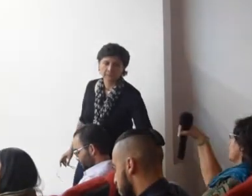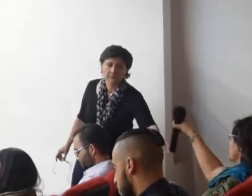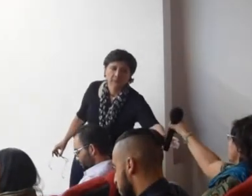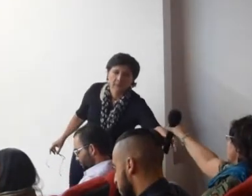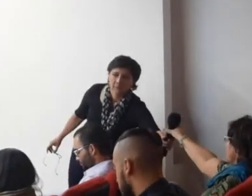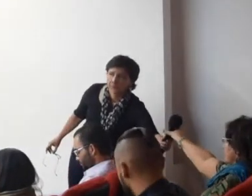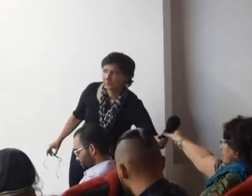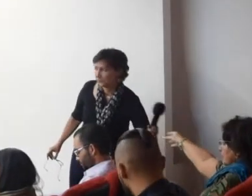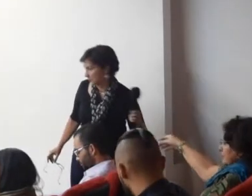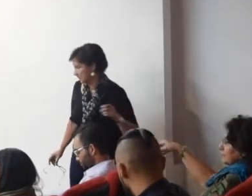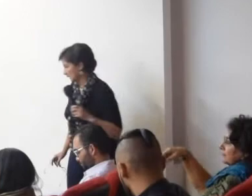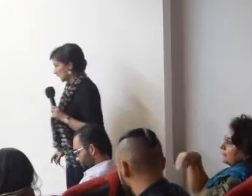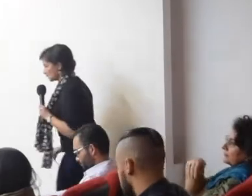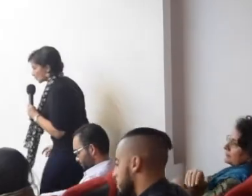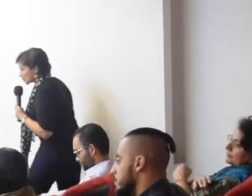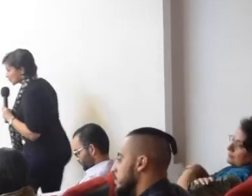facultades.